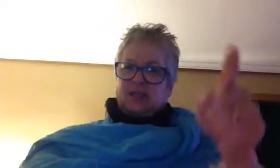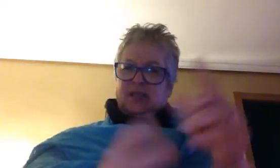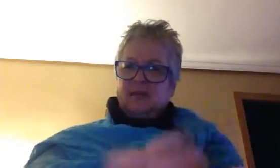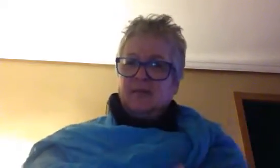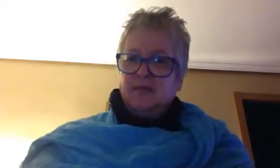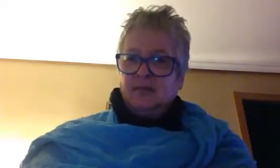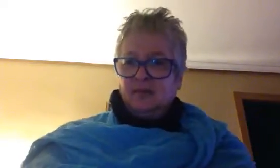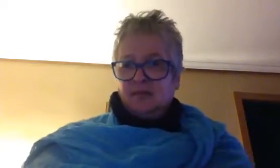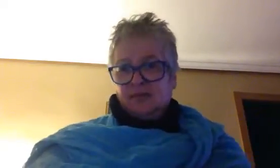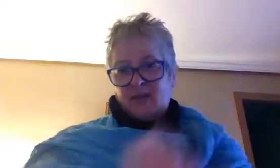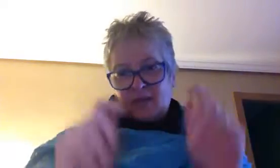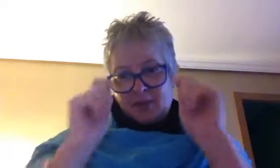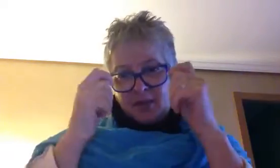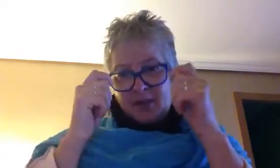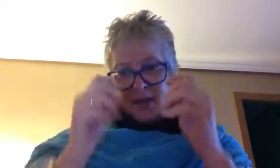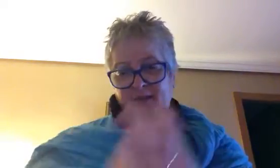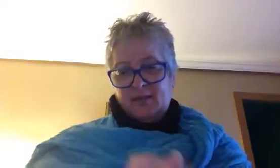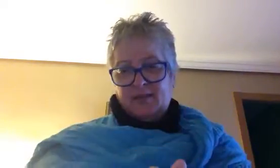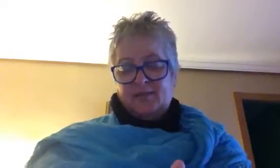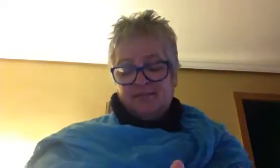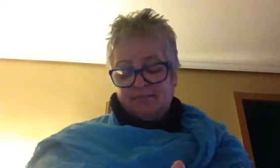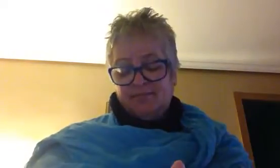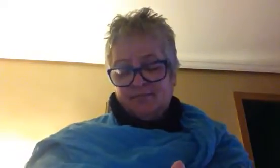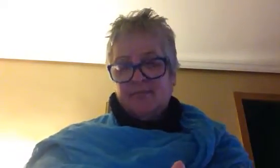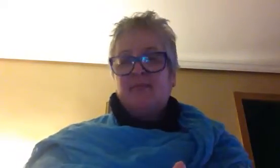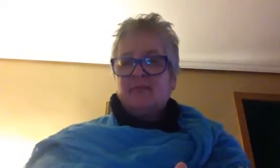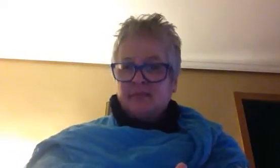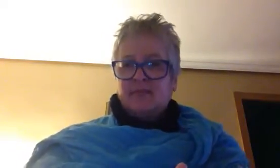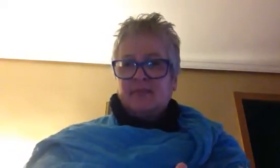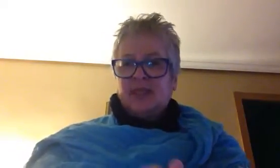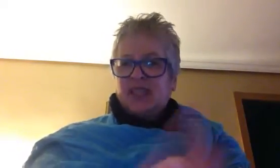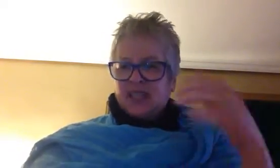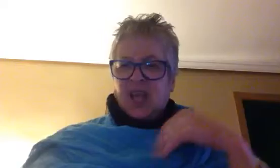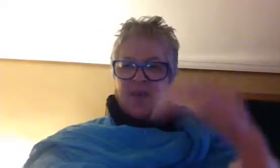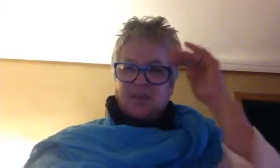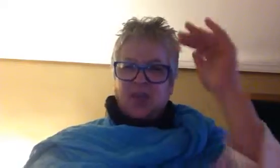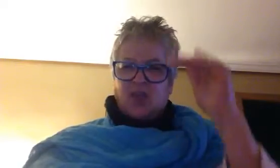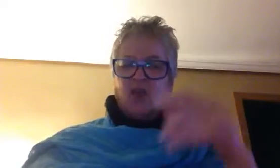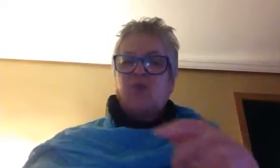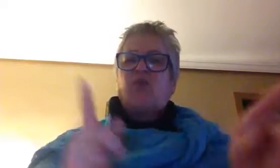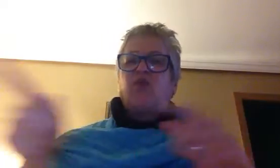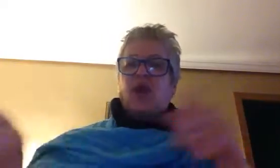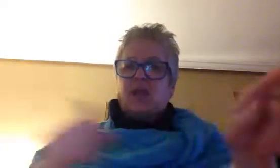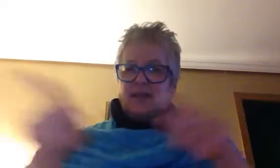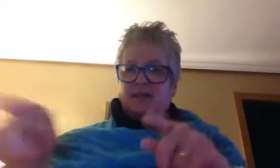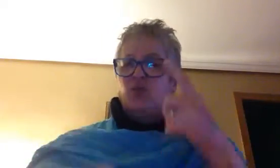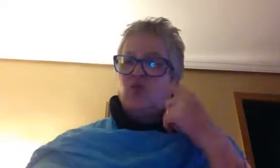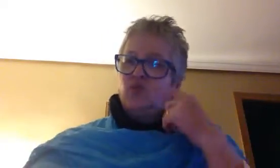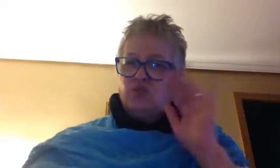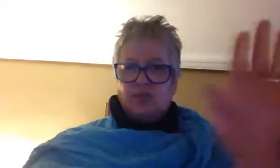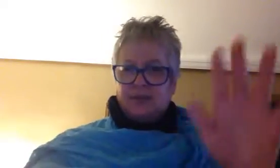y vamos a intentar hablar con el surpe. Bueno, ahora, el anterior, ya no somos unido para ganarla.